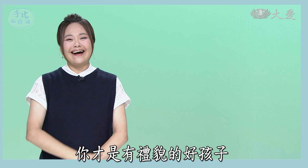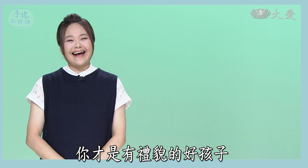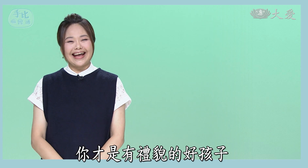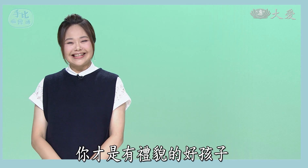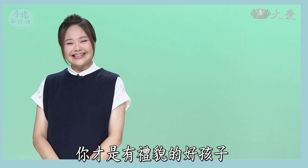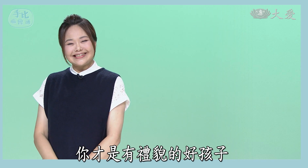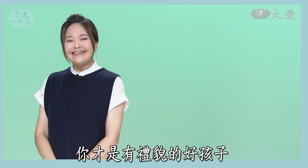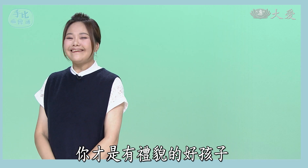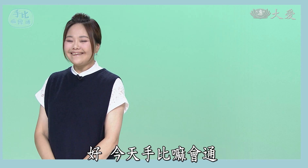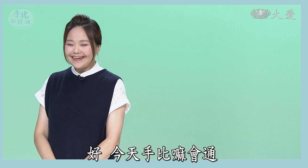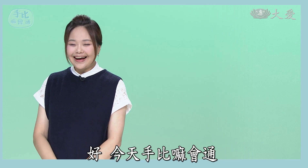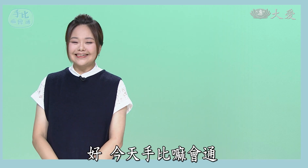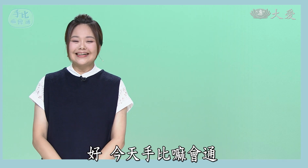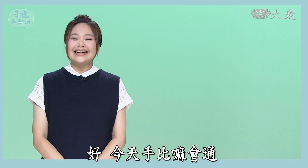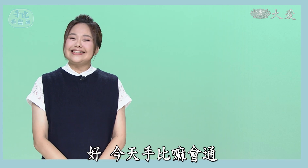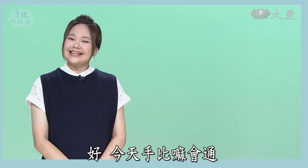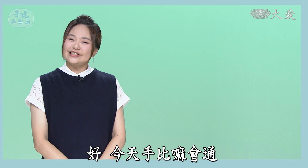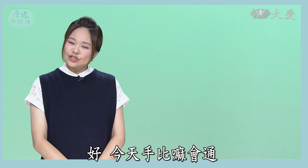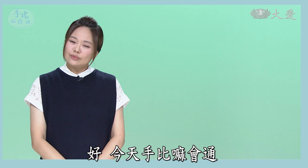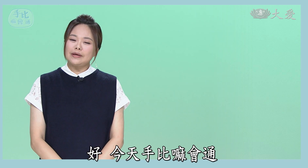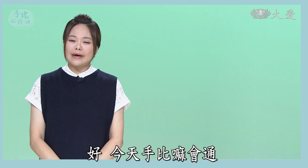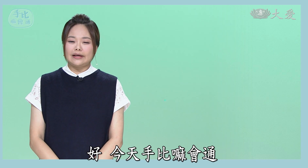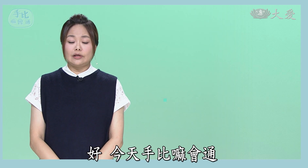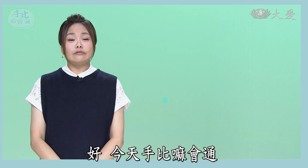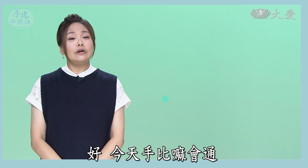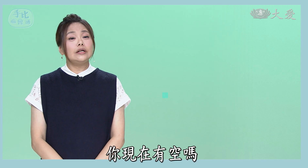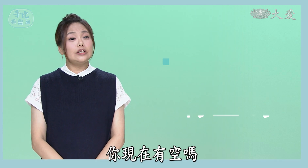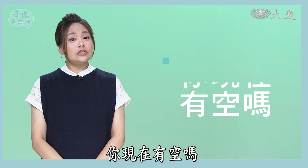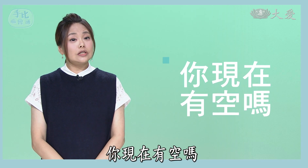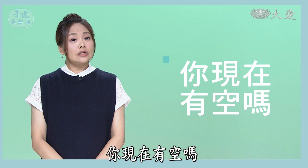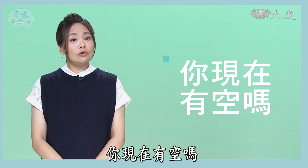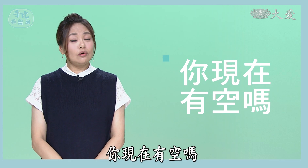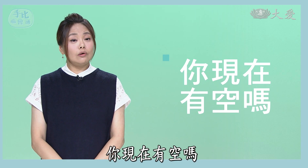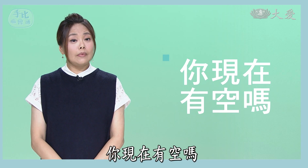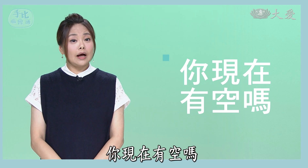孩子哦。好，今天Chubby买通，你现在有空吗？